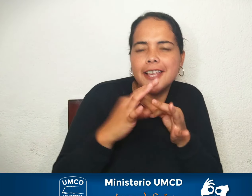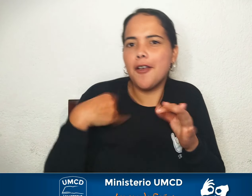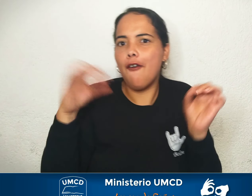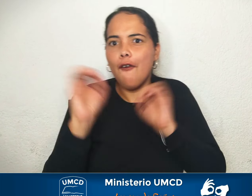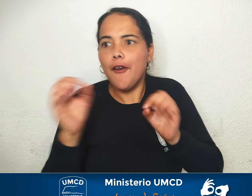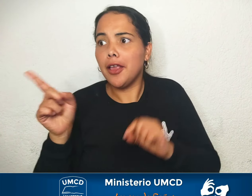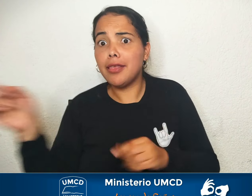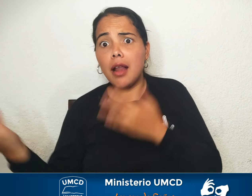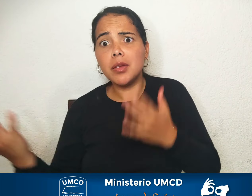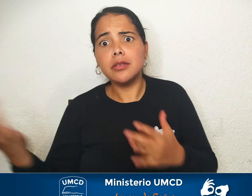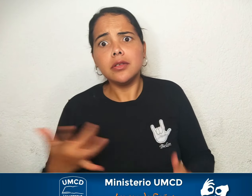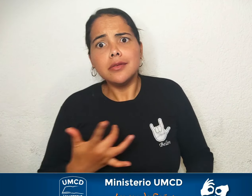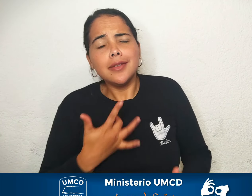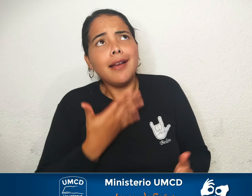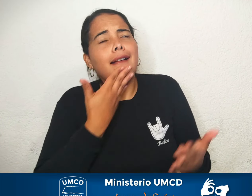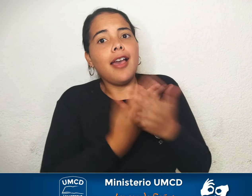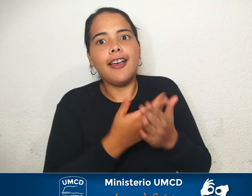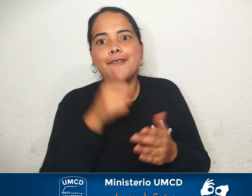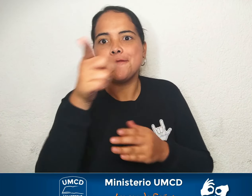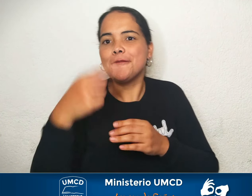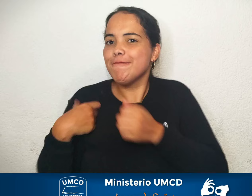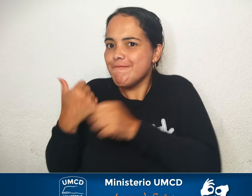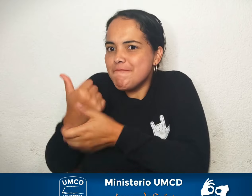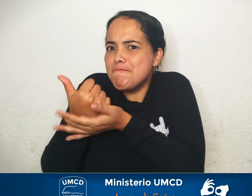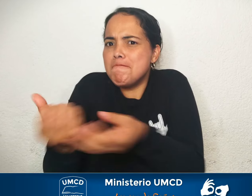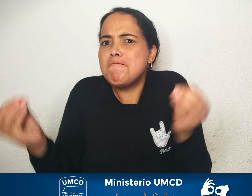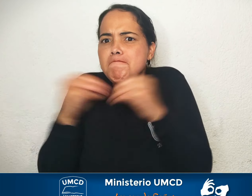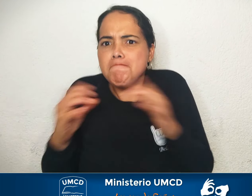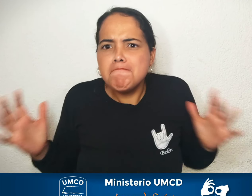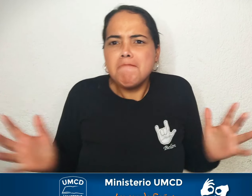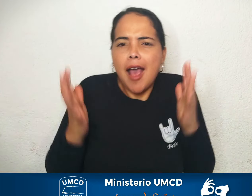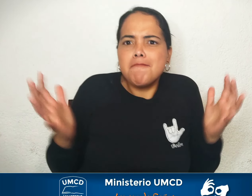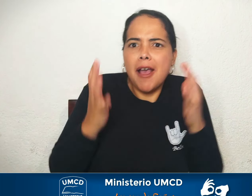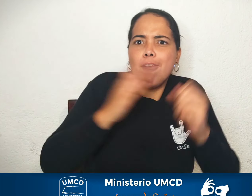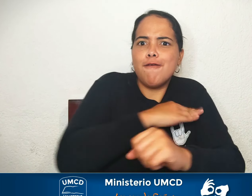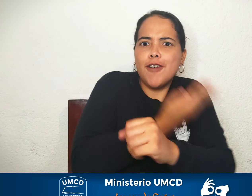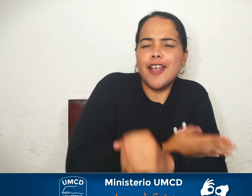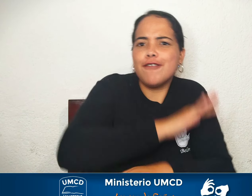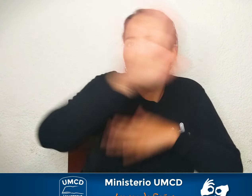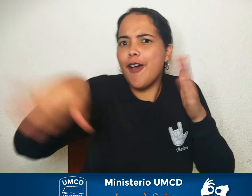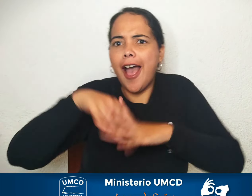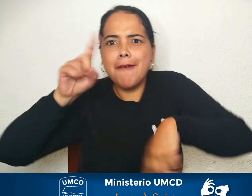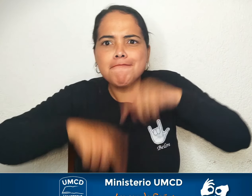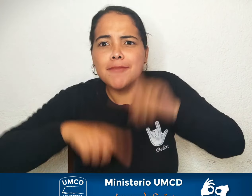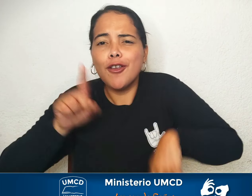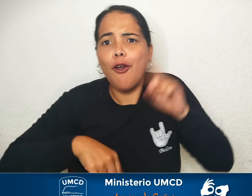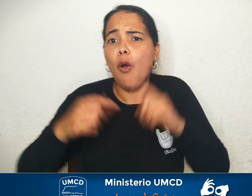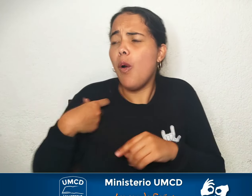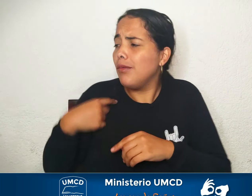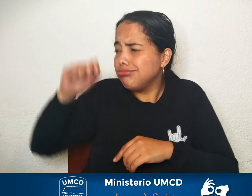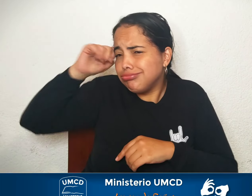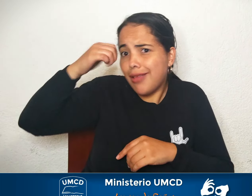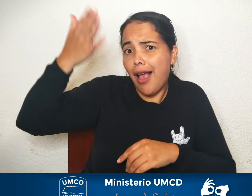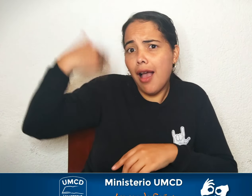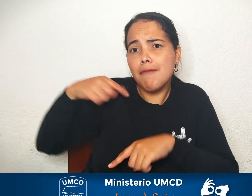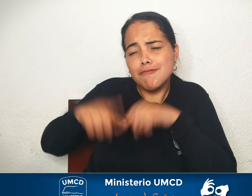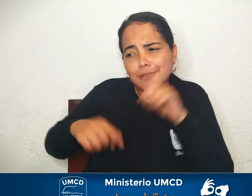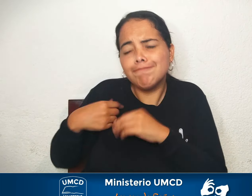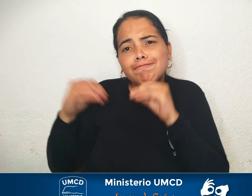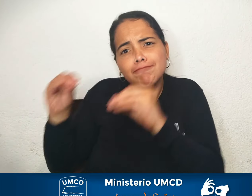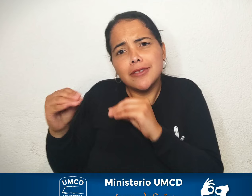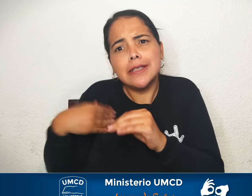persona en el proceso del discipulado. Tal vez usted llegó en algún momento a consolar al hermano,